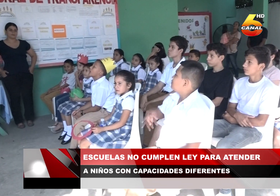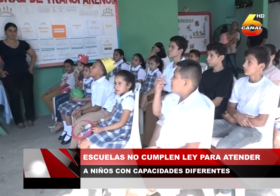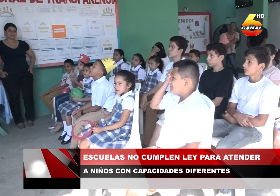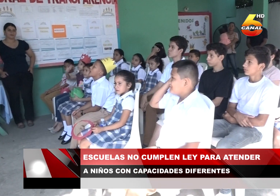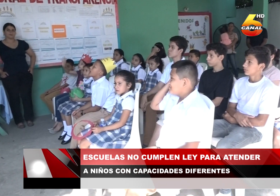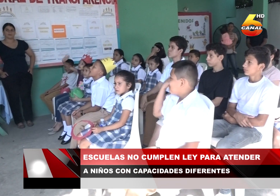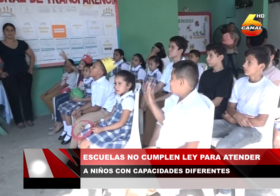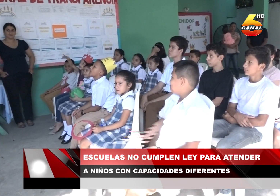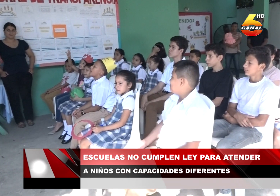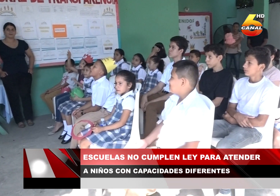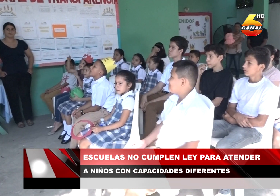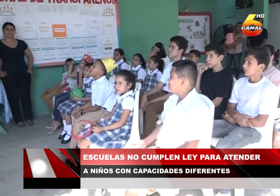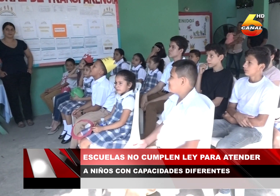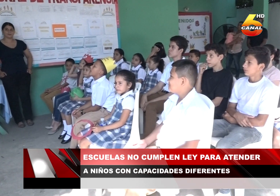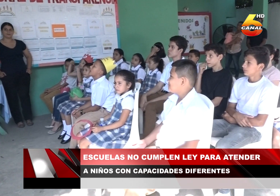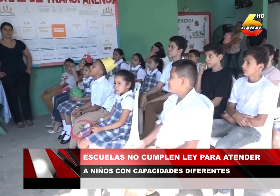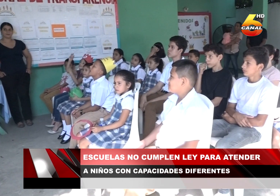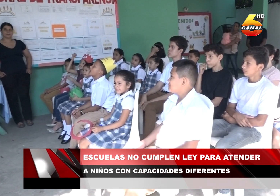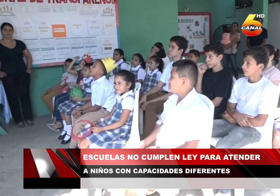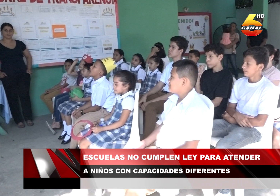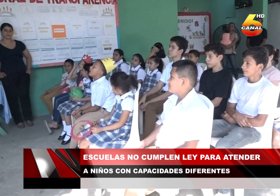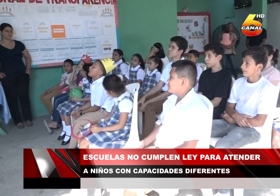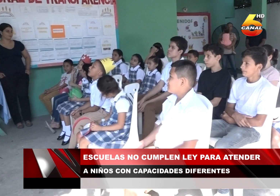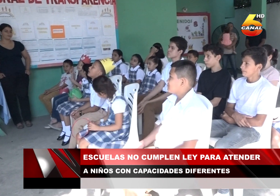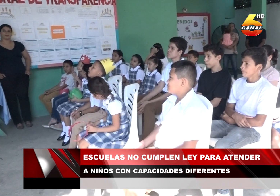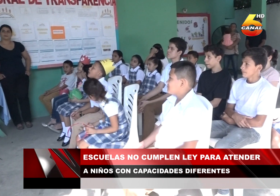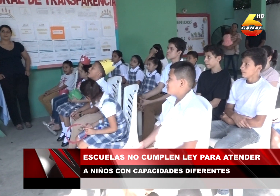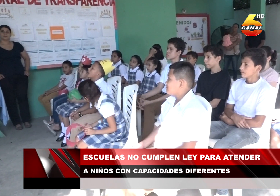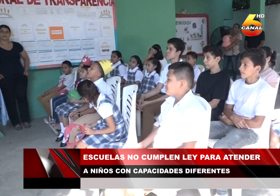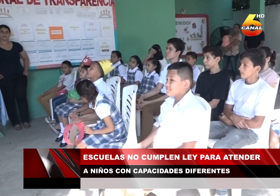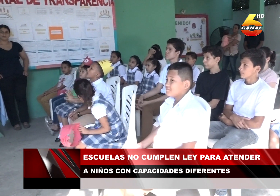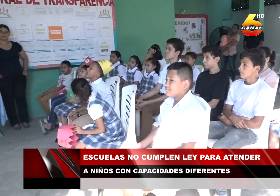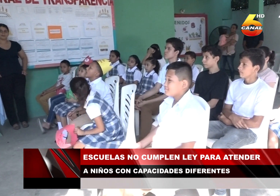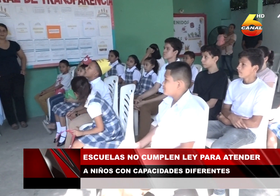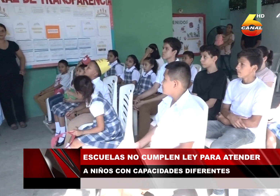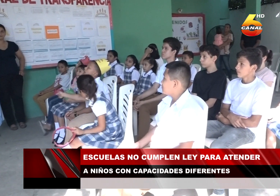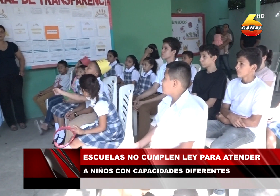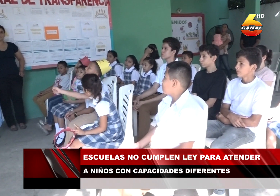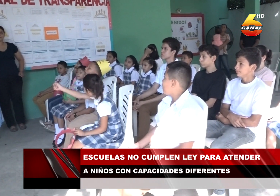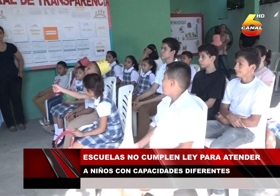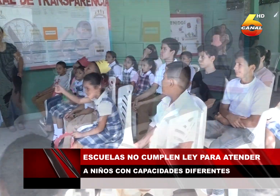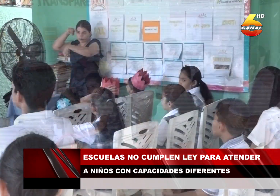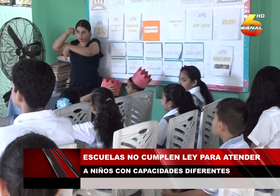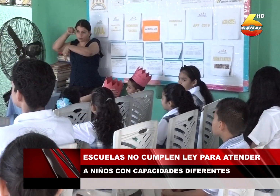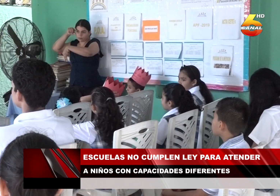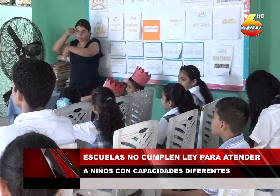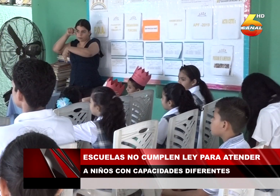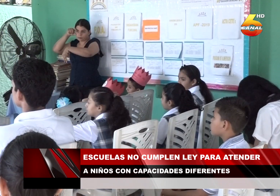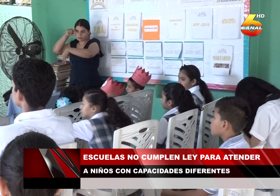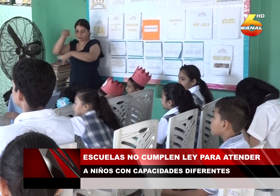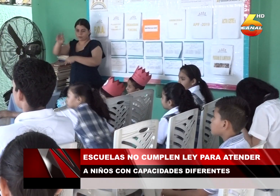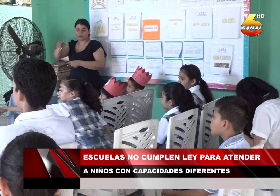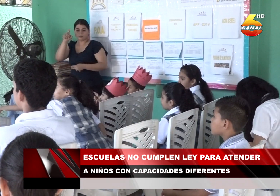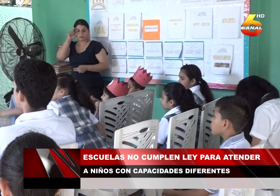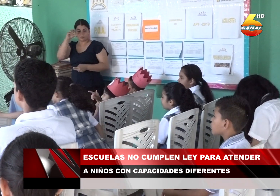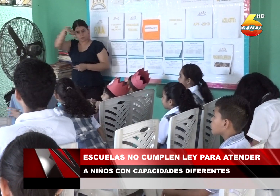para poder sostener este programa y qué bien sería de que se pudiera crear realmente una